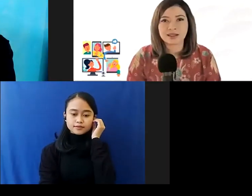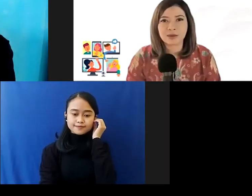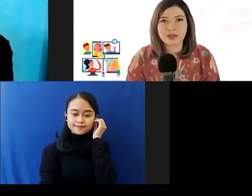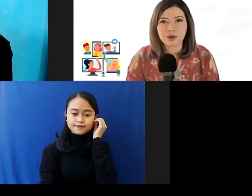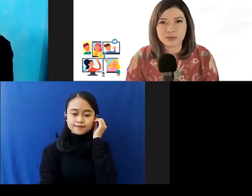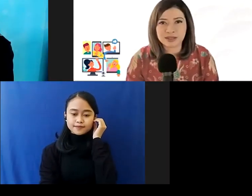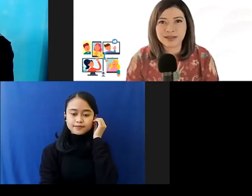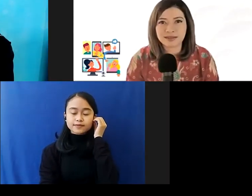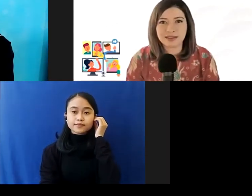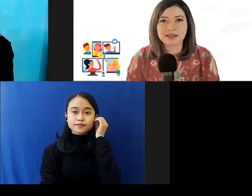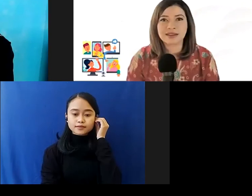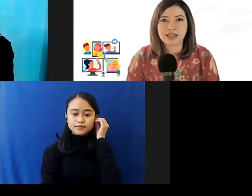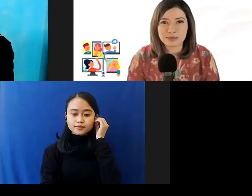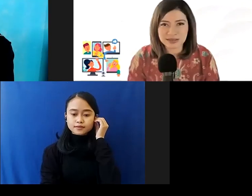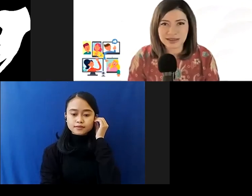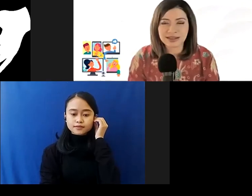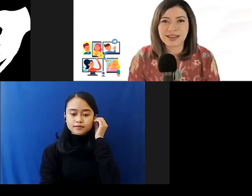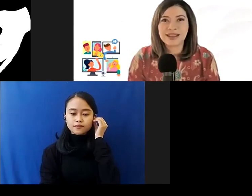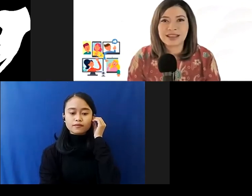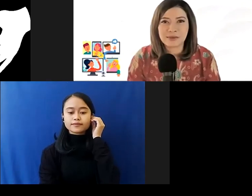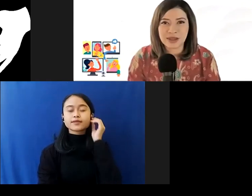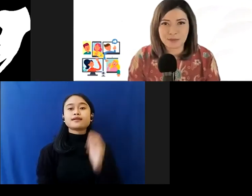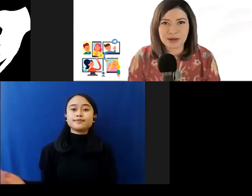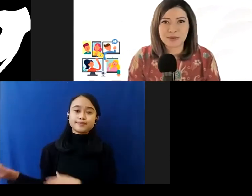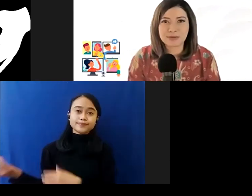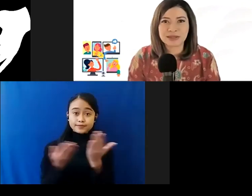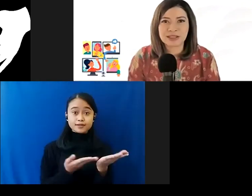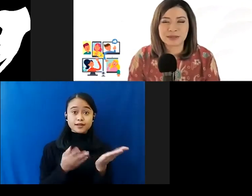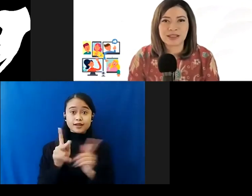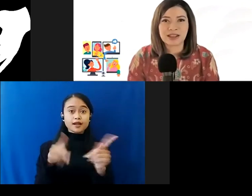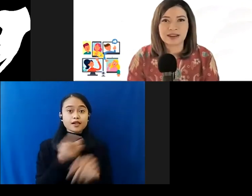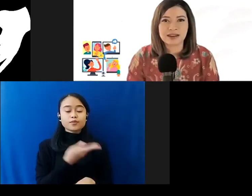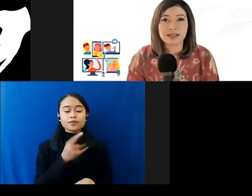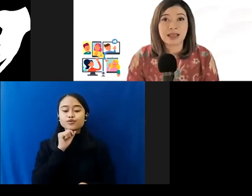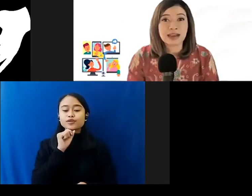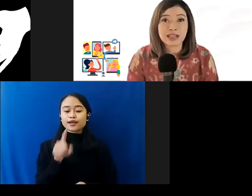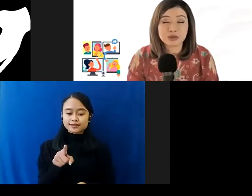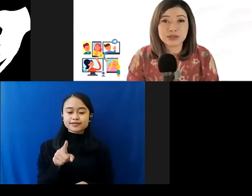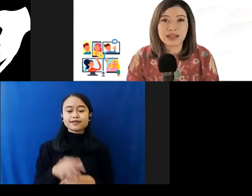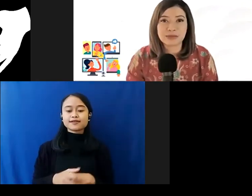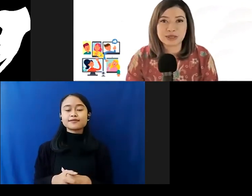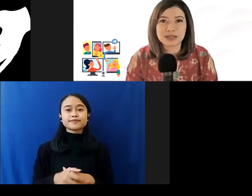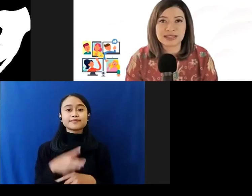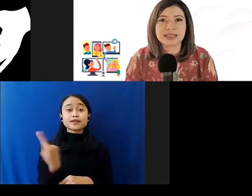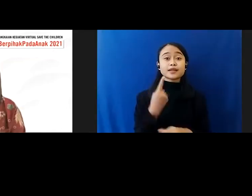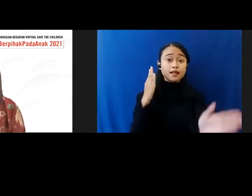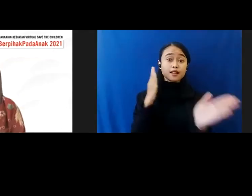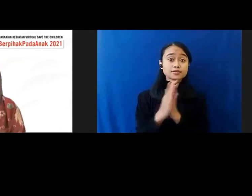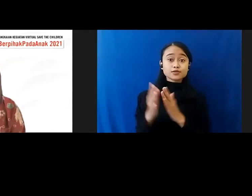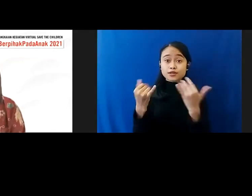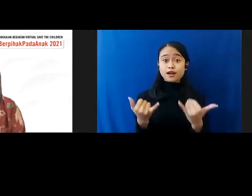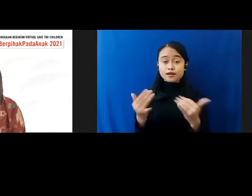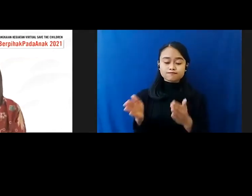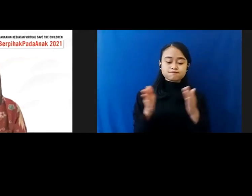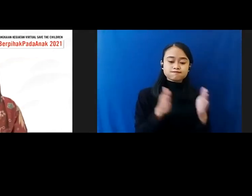Atau Di Kolom Chat Kami Persilahkan Kami Akan Menampung Pertanyaan Anda Dan Kita Langsung Masuk Sesi Tanya